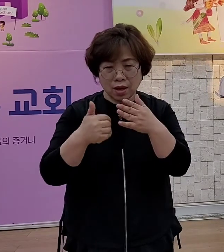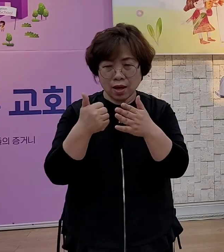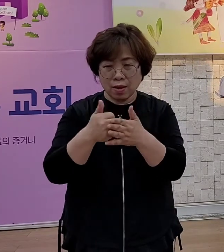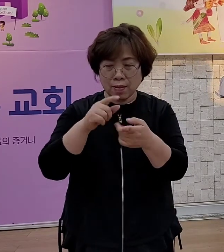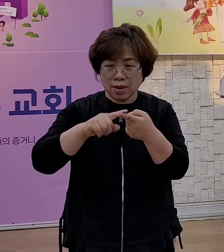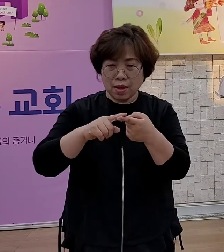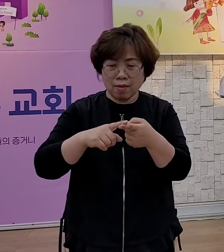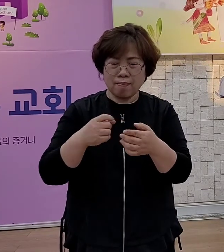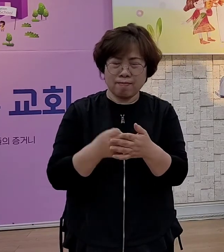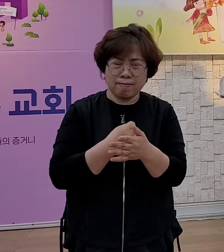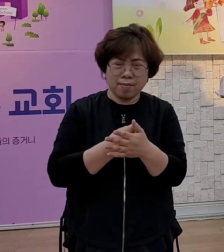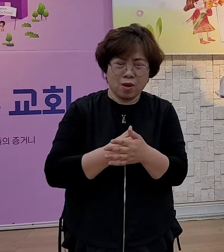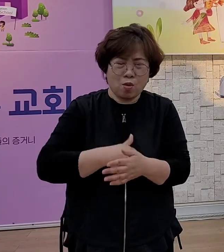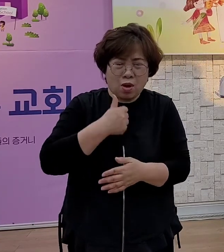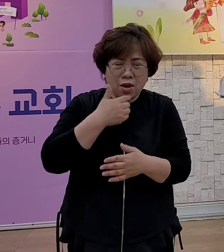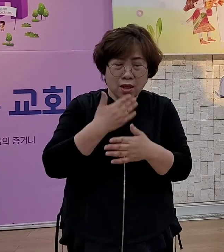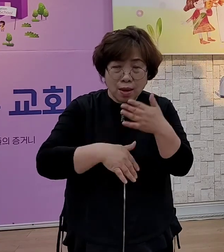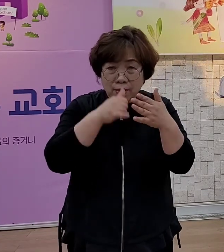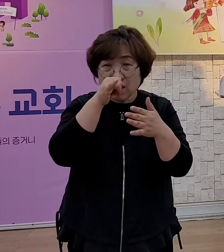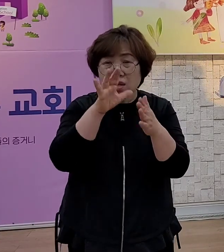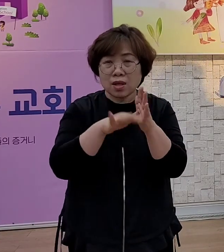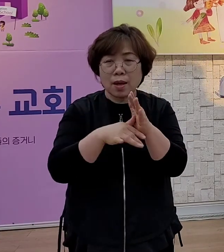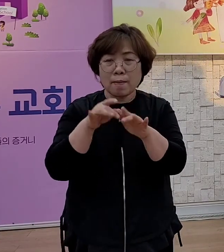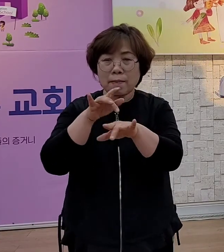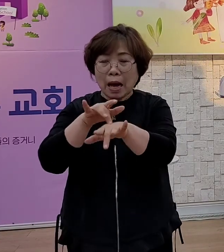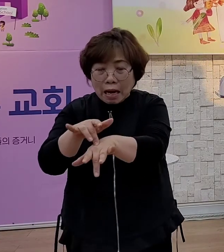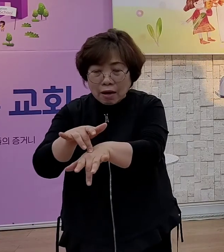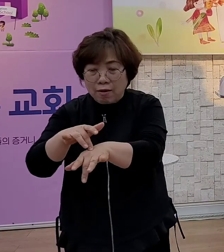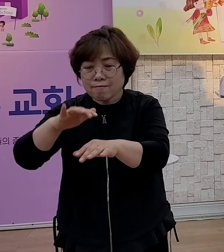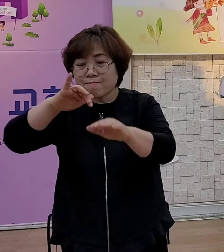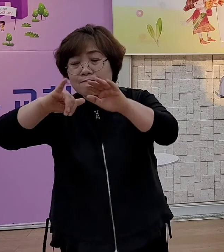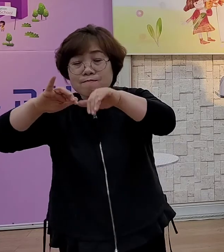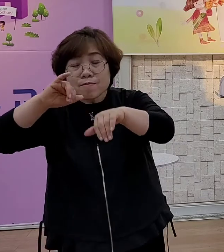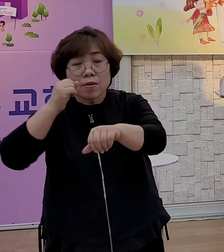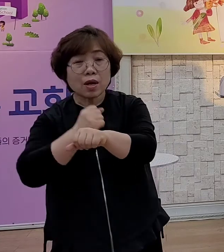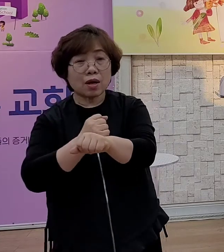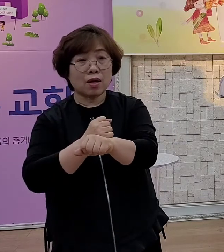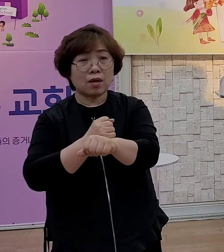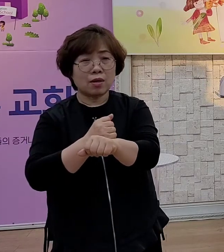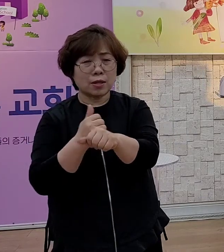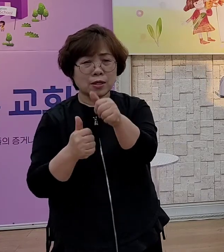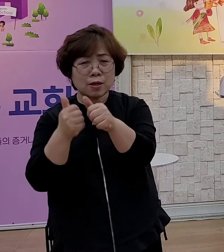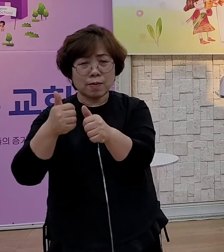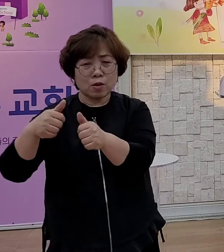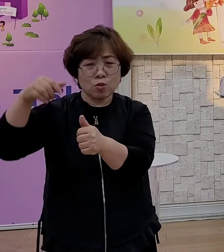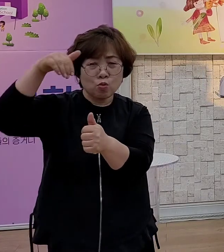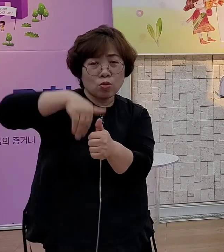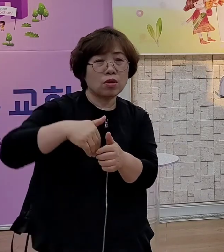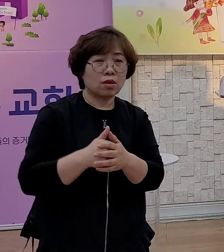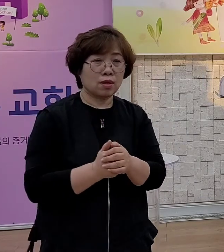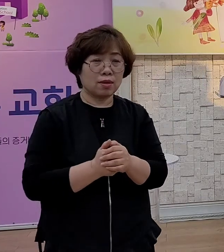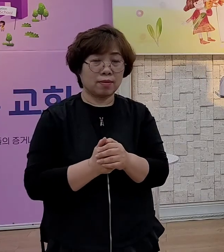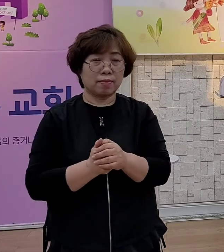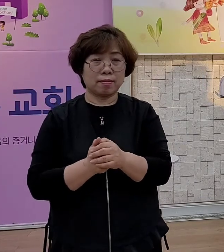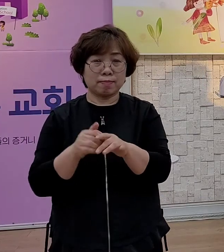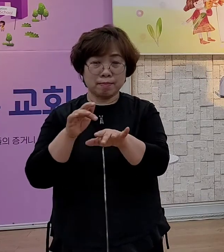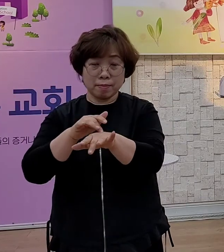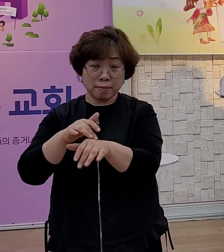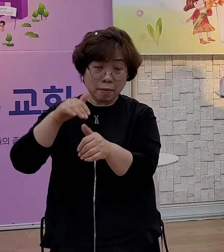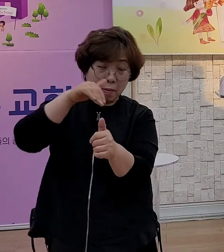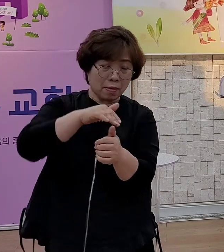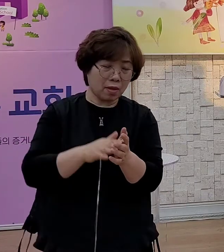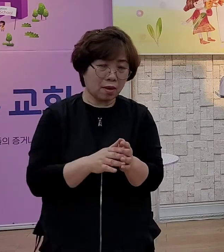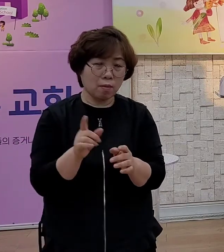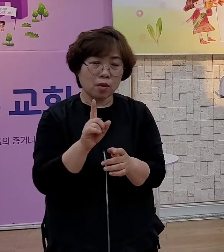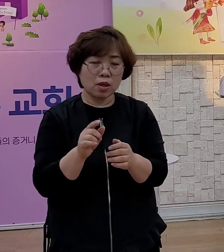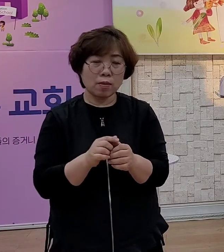때 마귀는 귀신처럼 안다니까요. 그럴 때 우리 마음 가운데 시험이 들게 돼요. 너 계속 교회 나와봤자 뭐